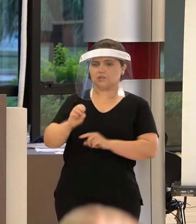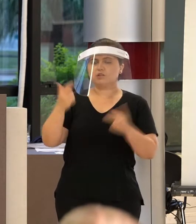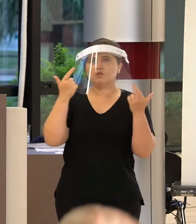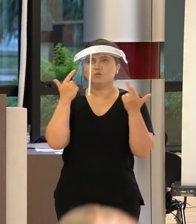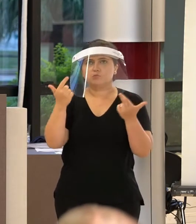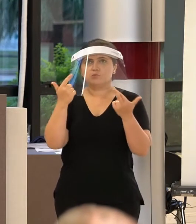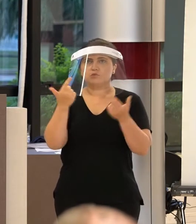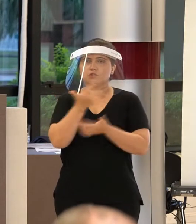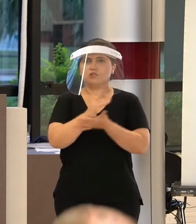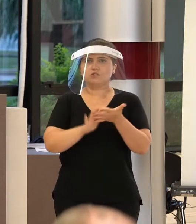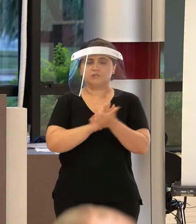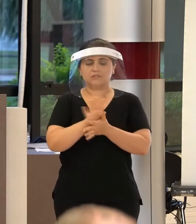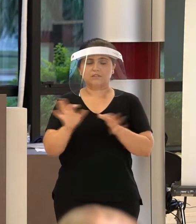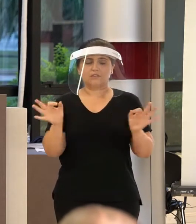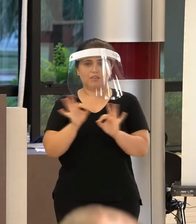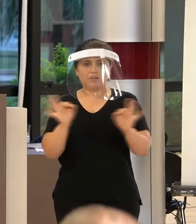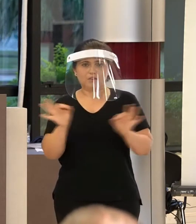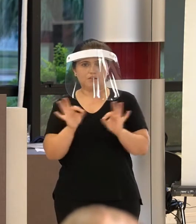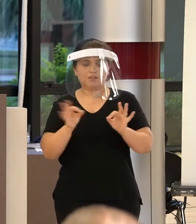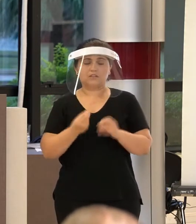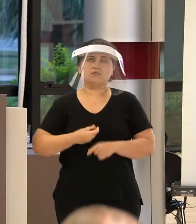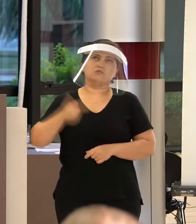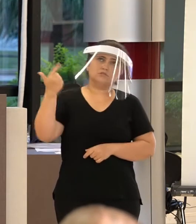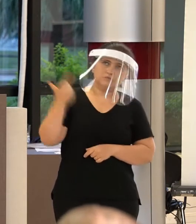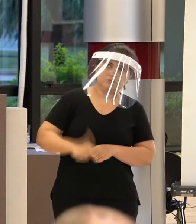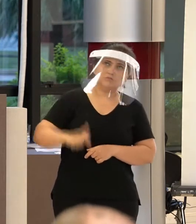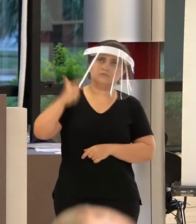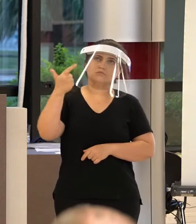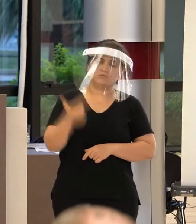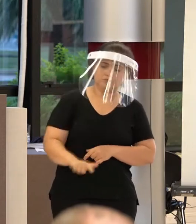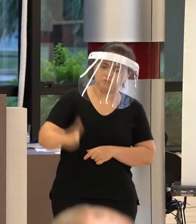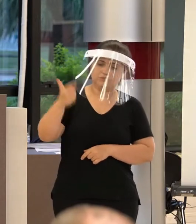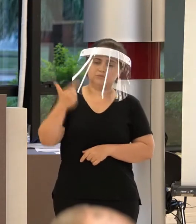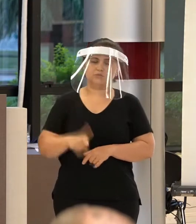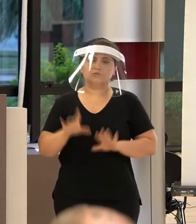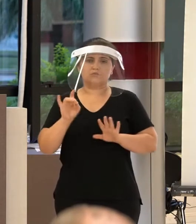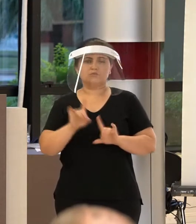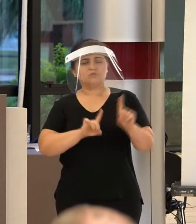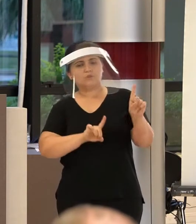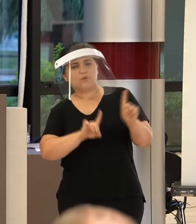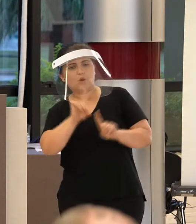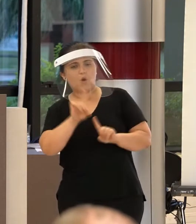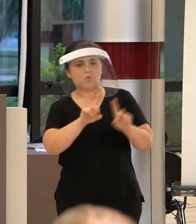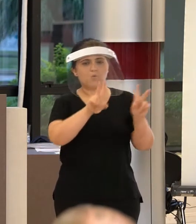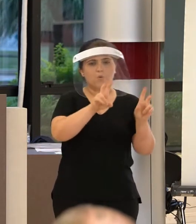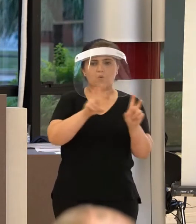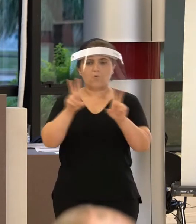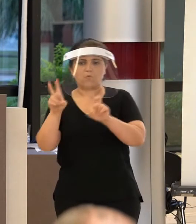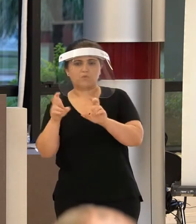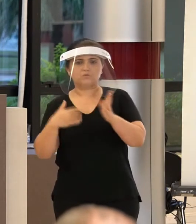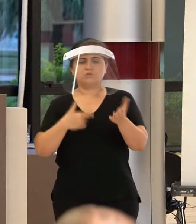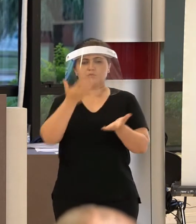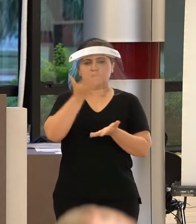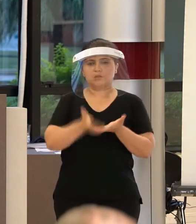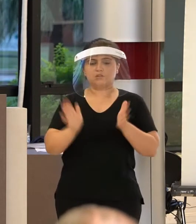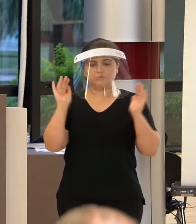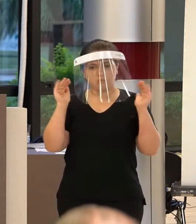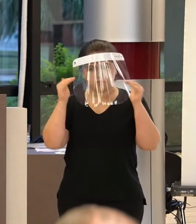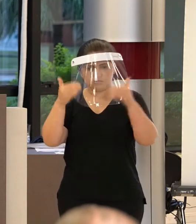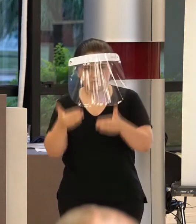tem nada que vai ser tão repetitivo, só um ou outro tema, só para não perder o